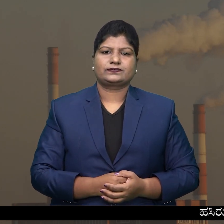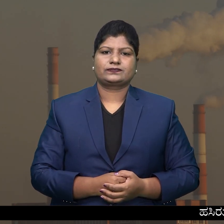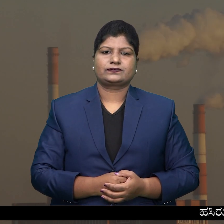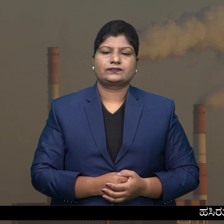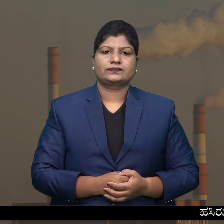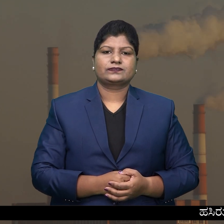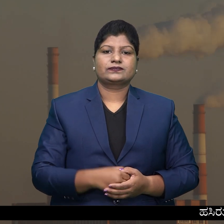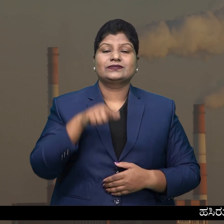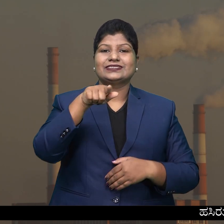ಹಸಿರುಮನೆ ಪರಿಣಾಮ,